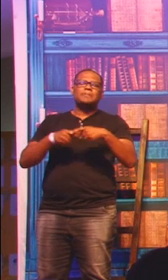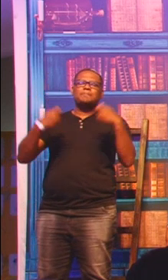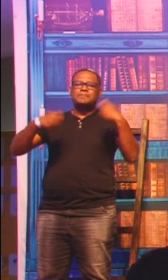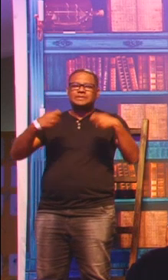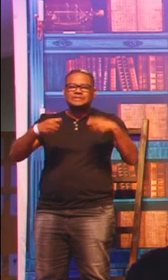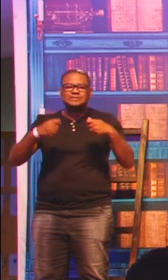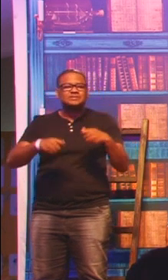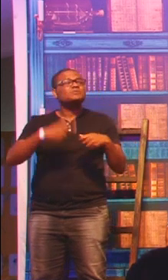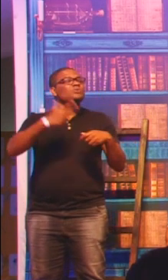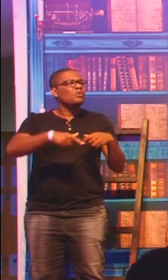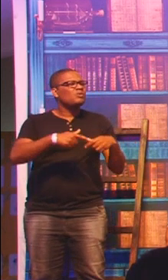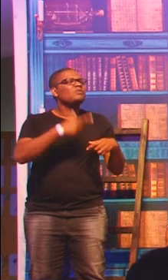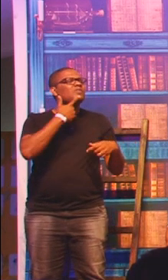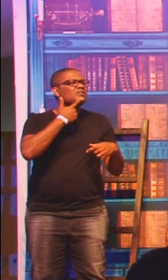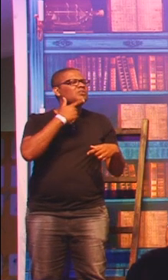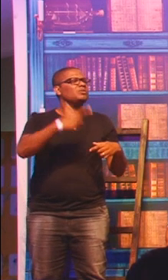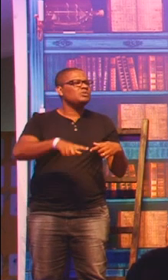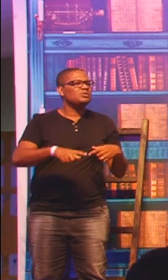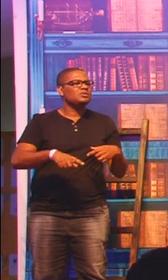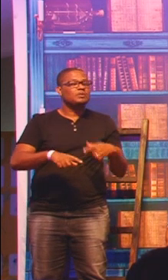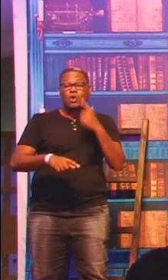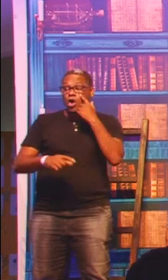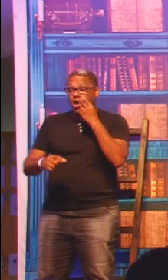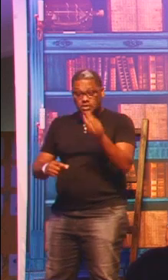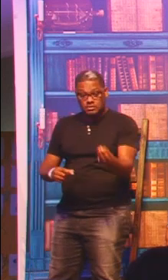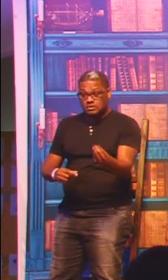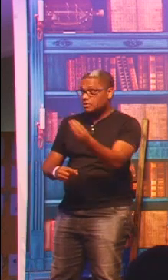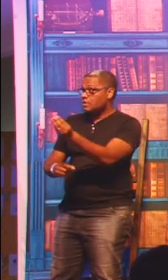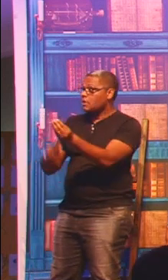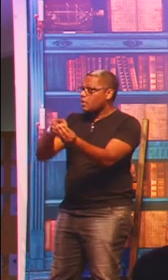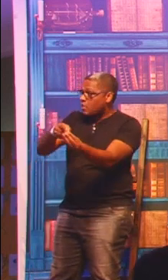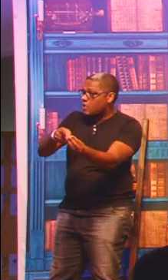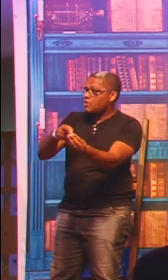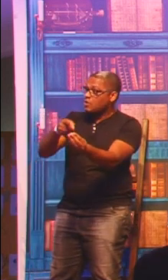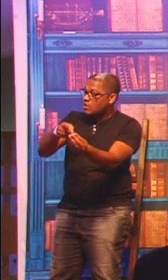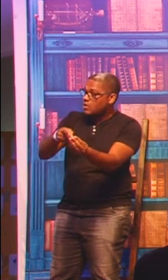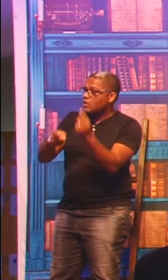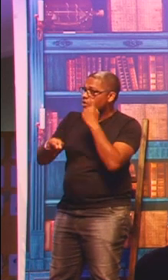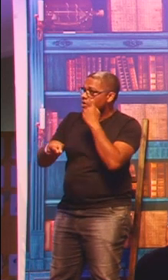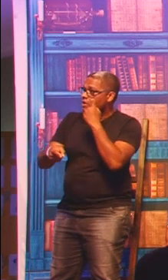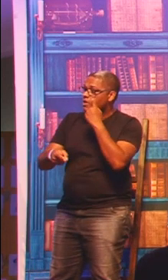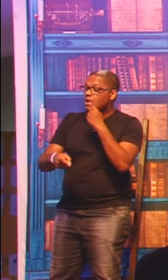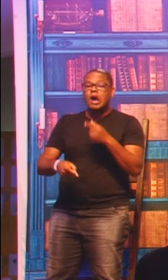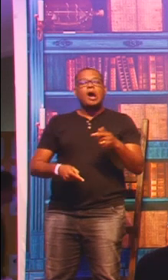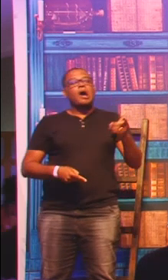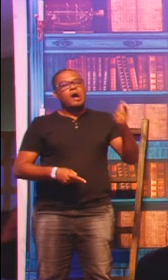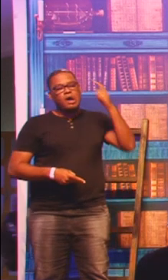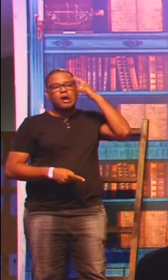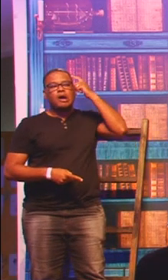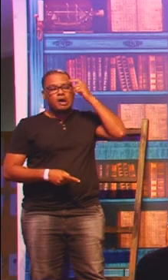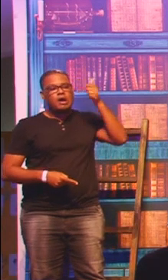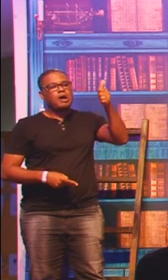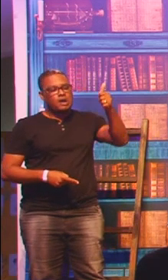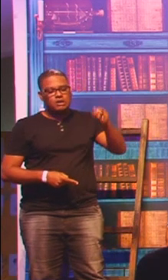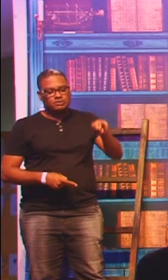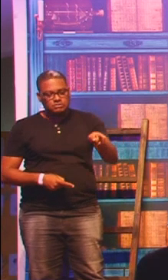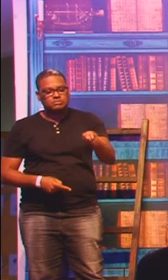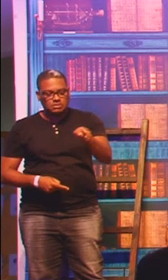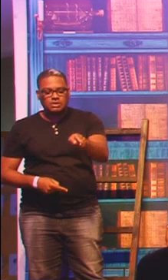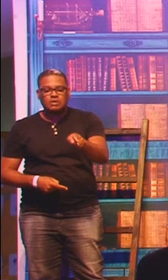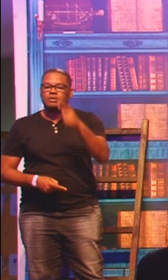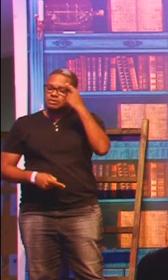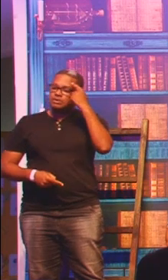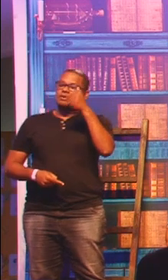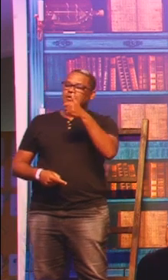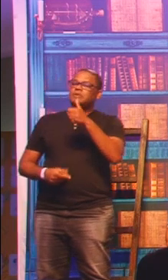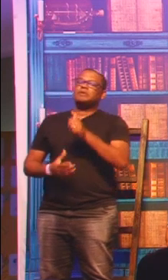repetissem palavras, que se levantassem objetos, que se apontasse para as coisas que nos cercavam, tentando apreender a expressão